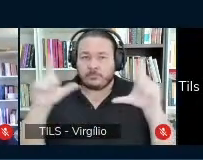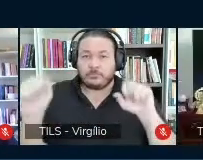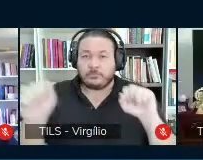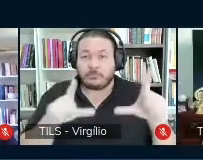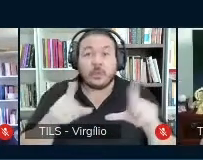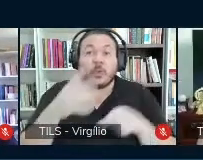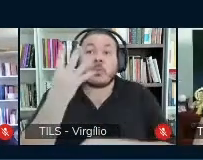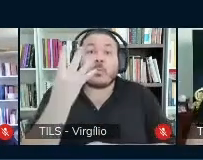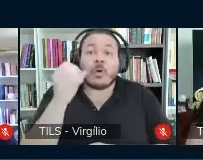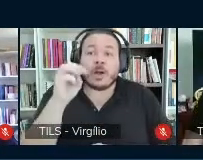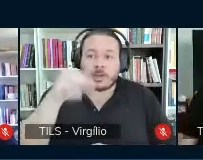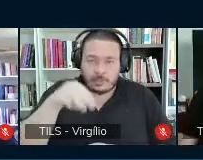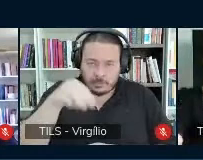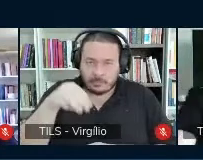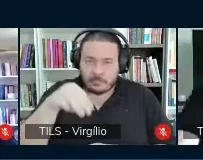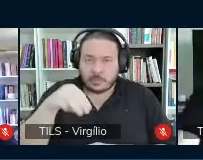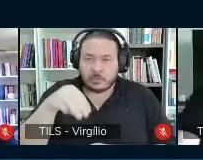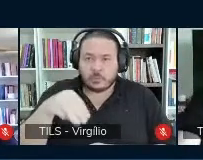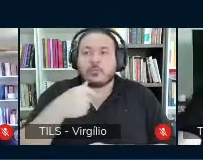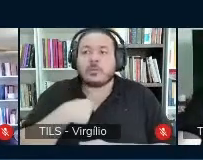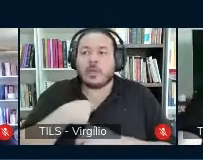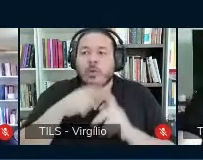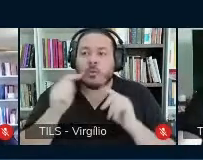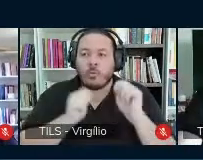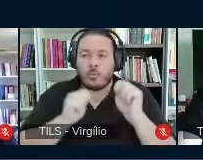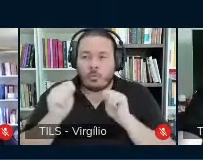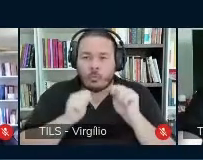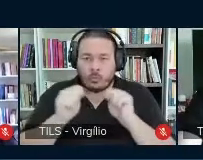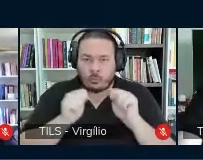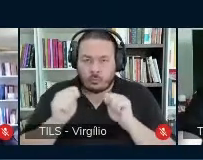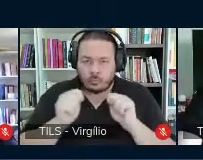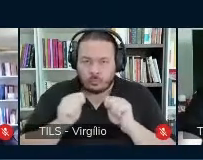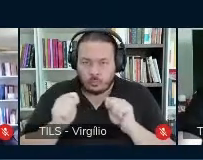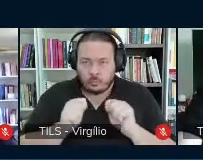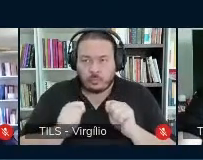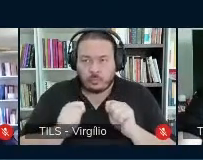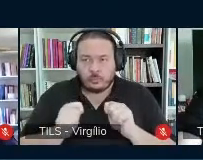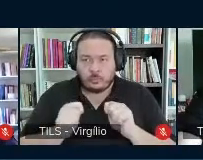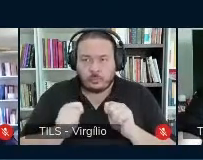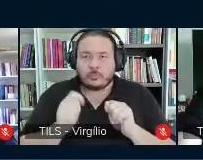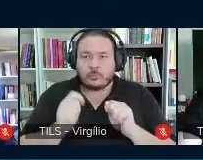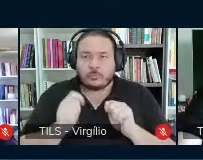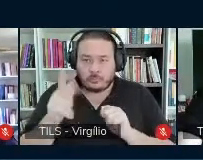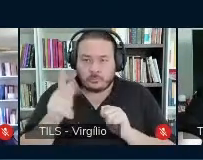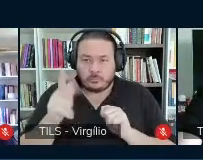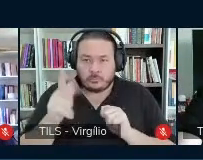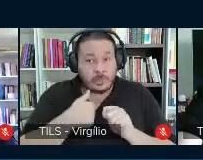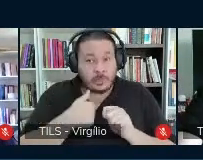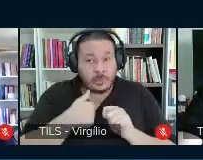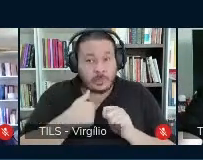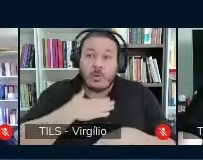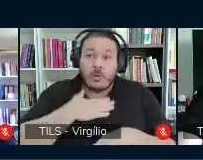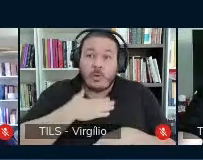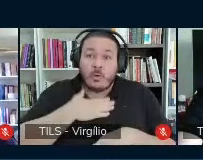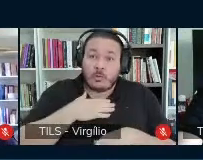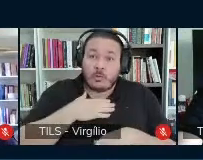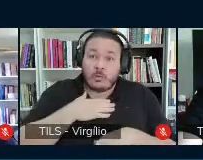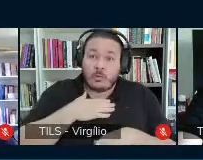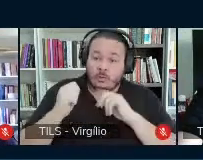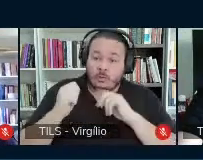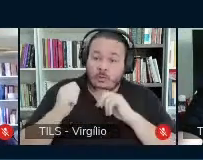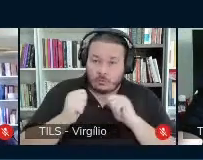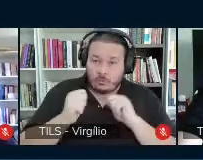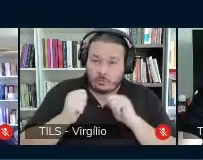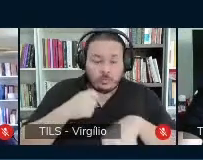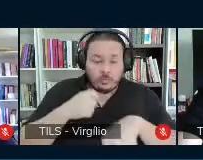tem 40 minutos que eu controlo aqui. Eu sou controladora, viu, gente? Aqui no, eu gosto de defesa, eu